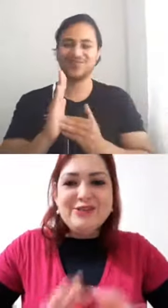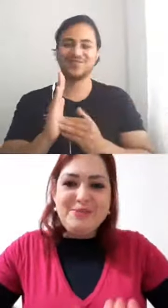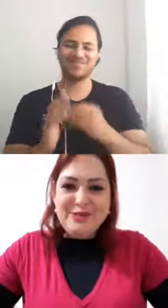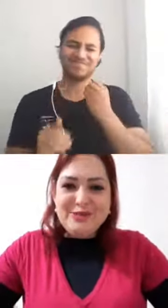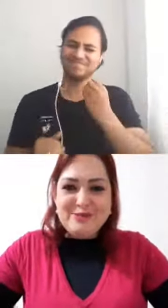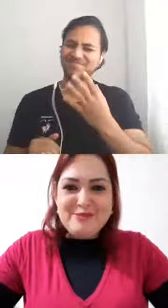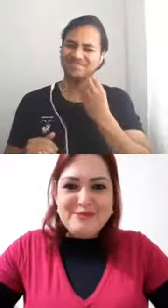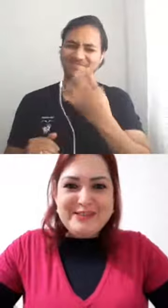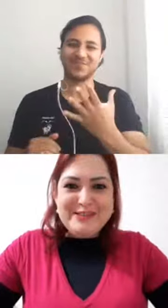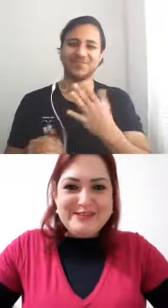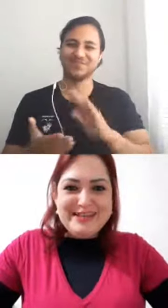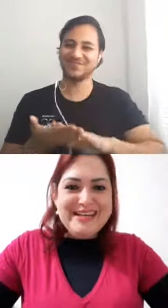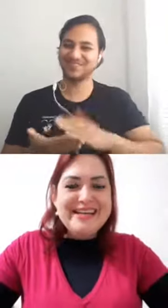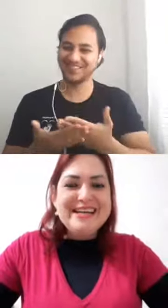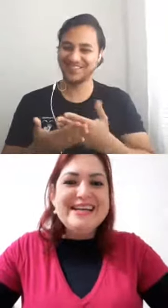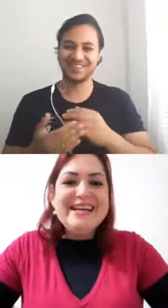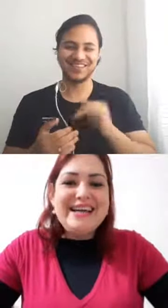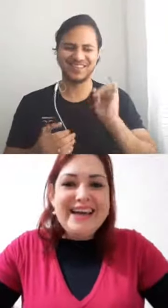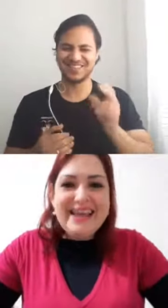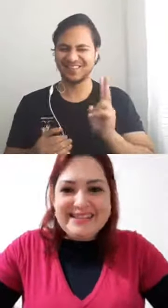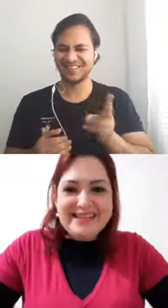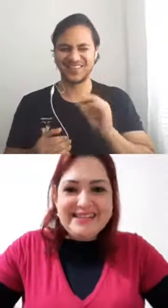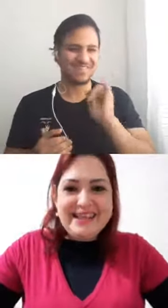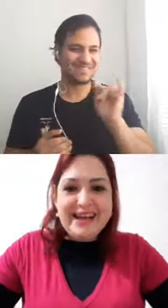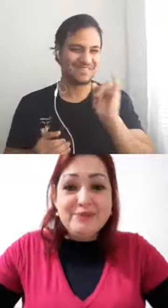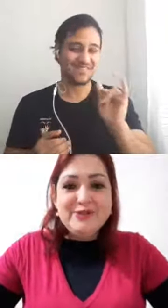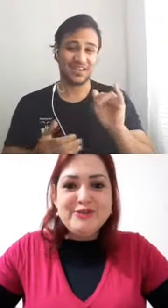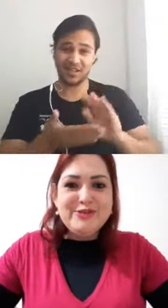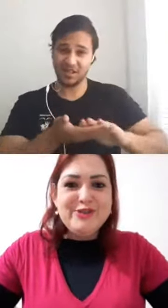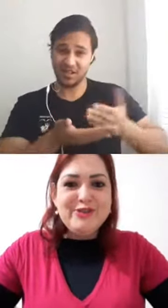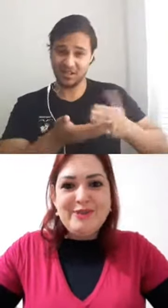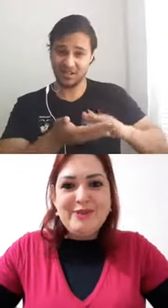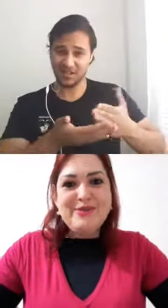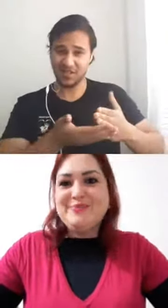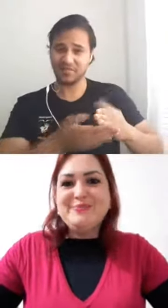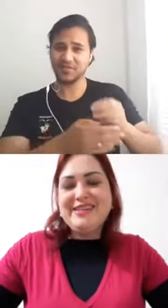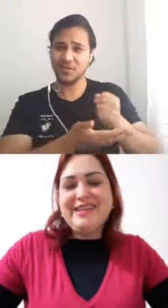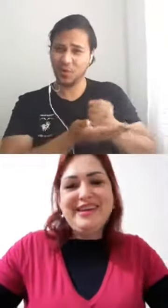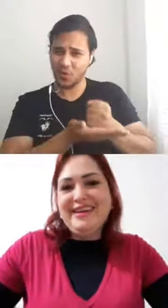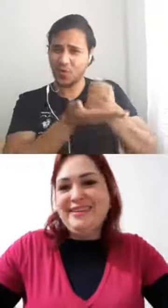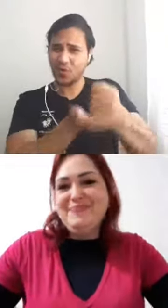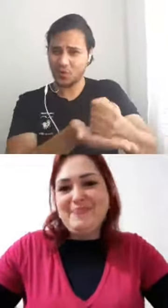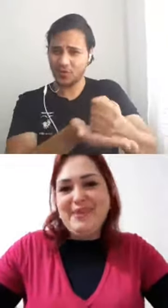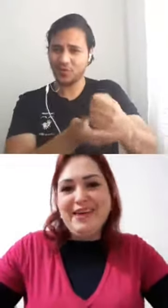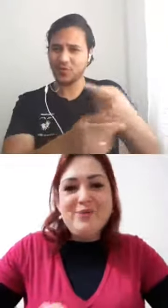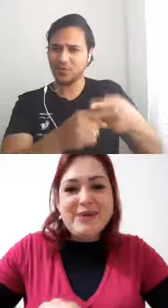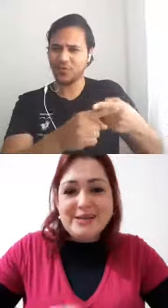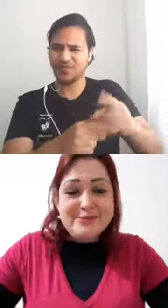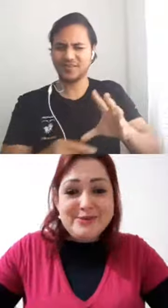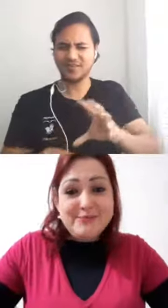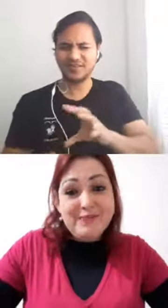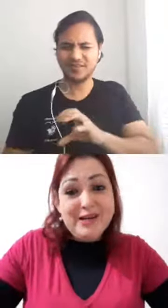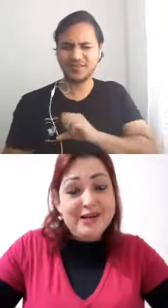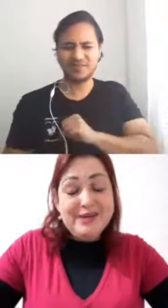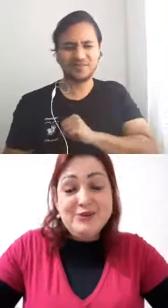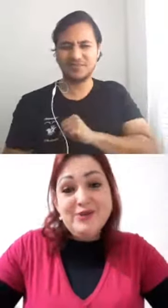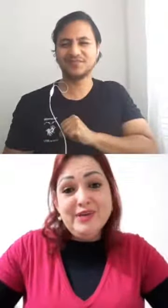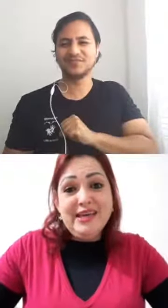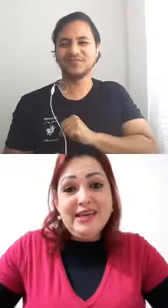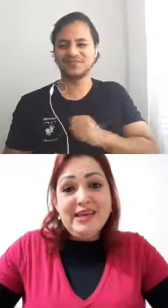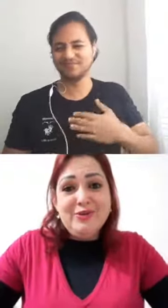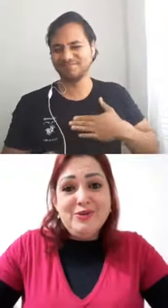Eu sempre digo para a pessoa, quer ser intérprete, eu te dou todo apoio, porque eu